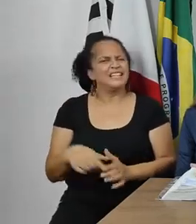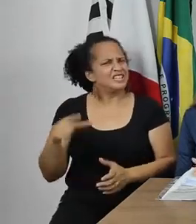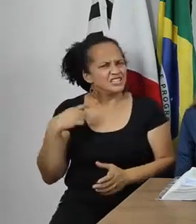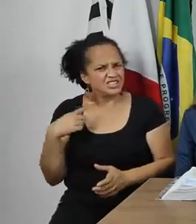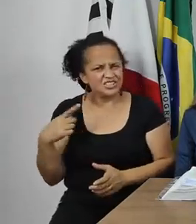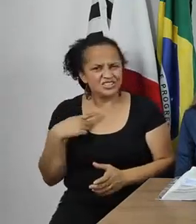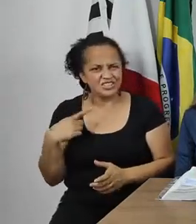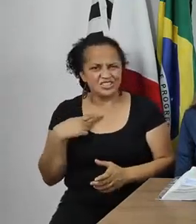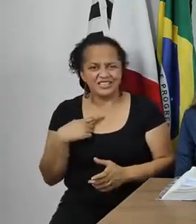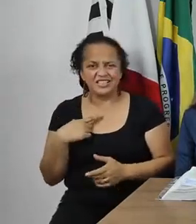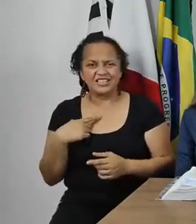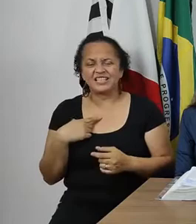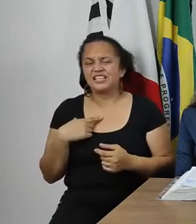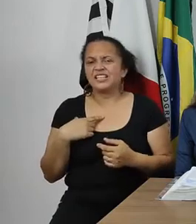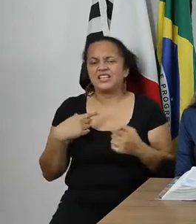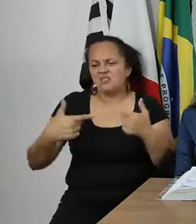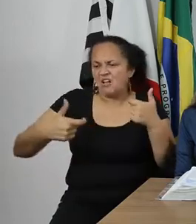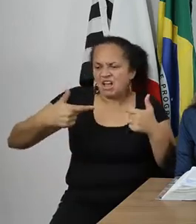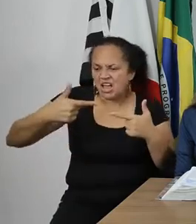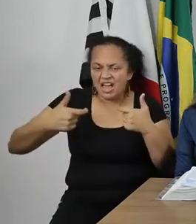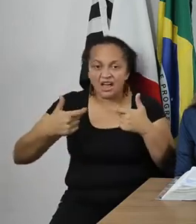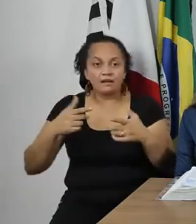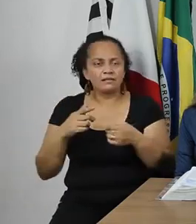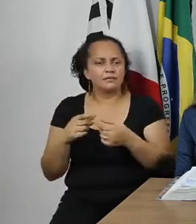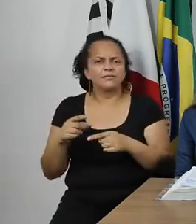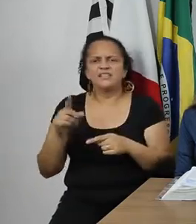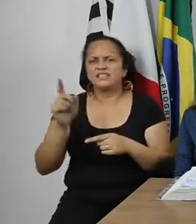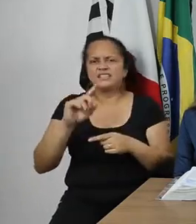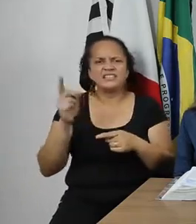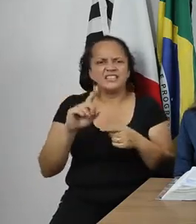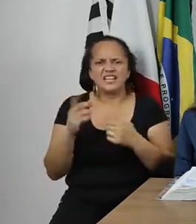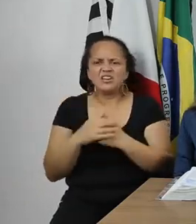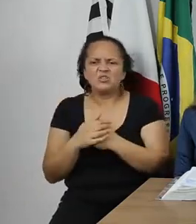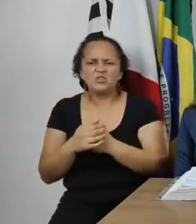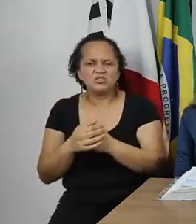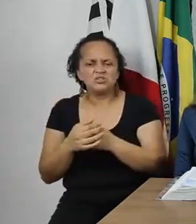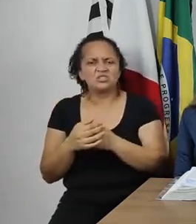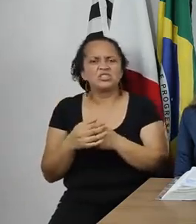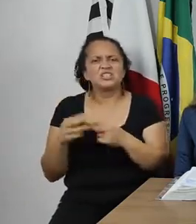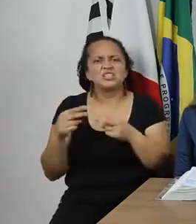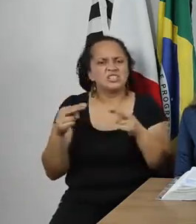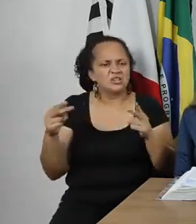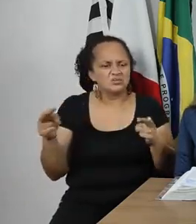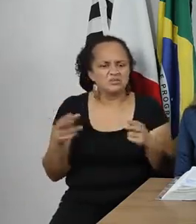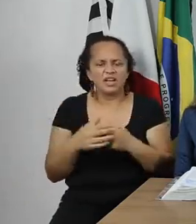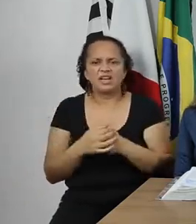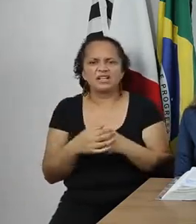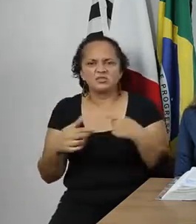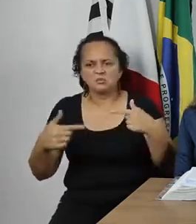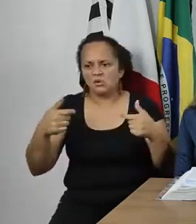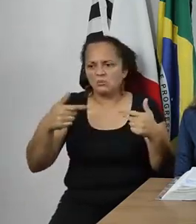guerra de flechas, nem uma guerra de exércitos. Há